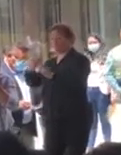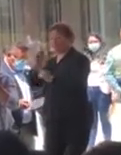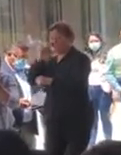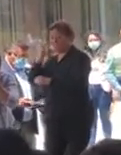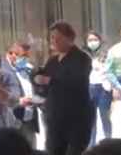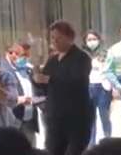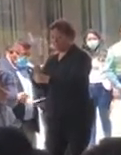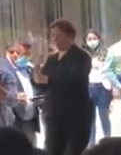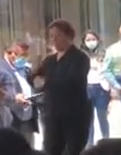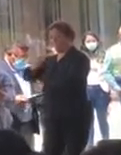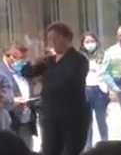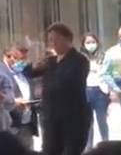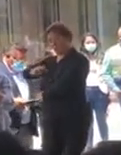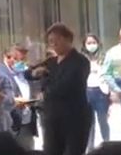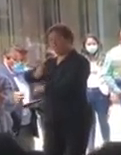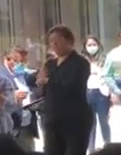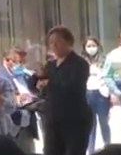gracias